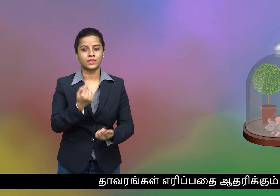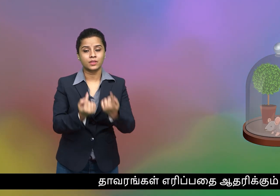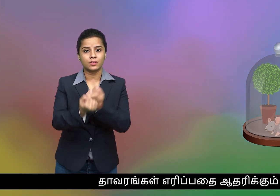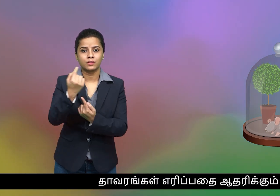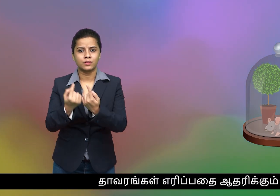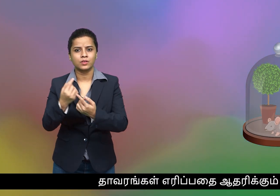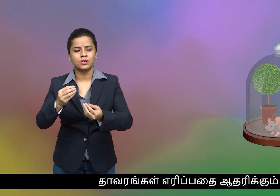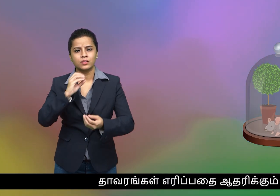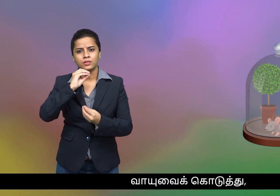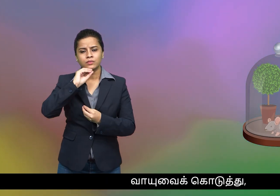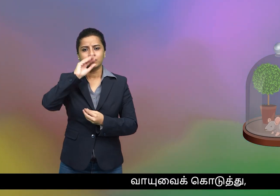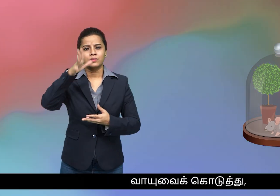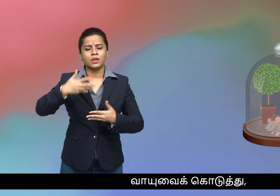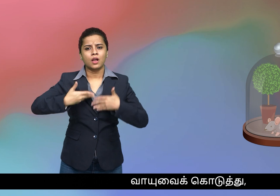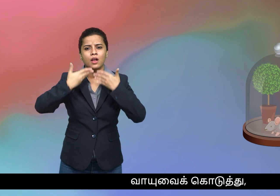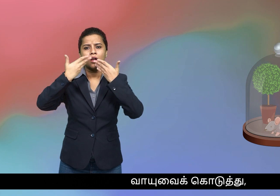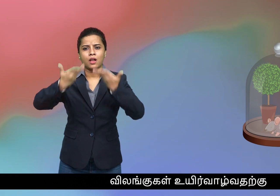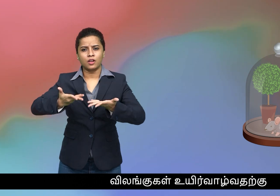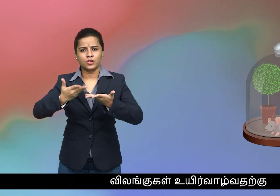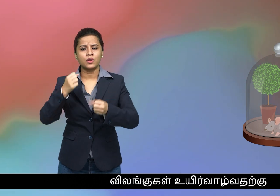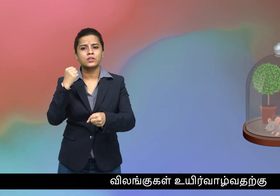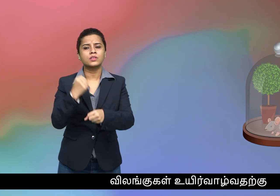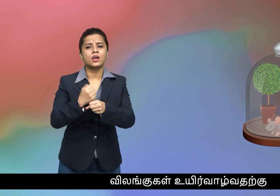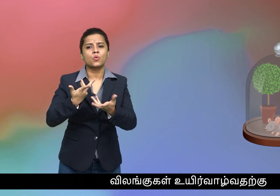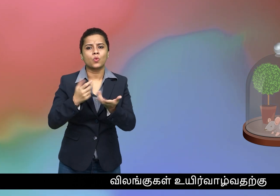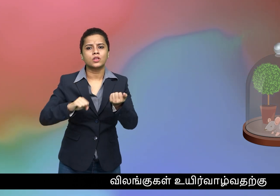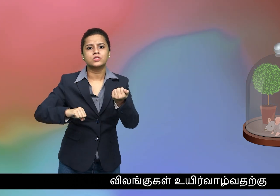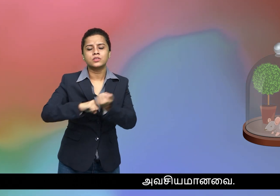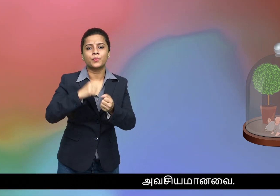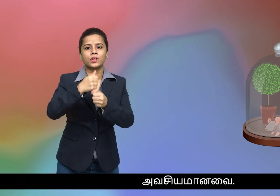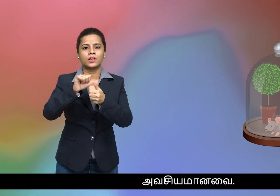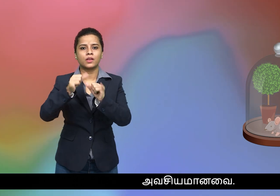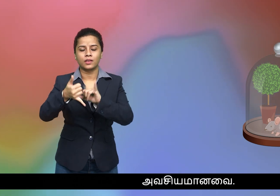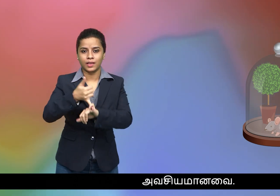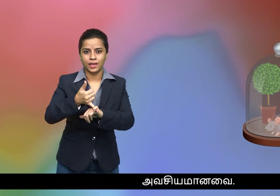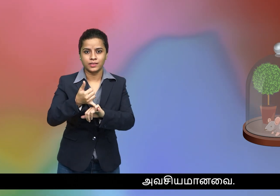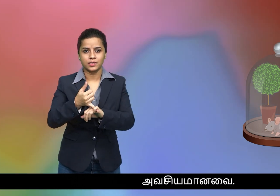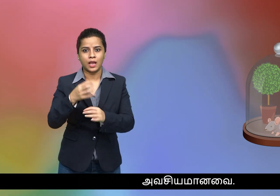எரிப்பதை ஆதரிக்கும் வாயுவை கொடுத்து விலங்குகள் உயிர் வாழ்வதற்கு அவசியமானவை.